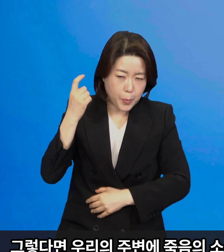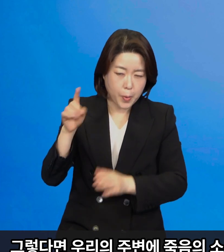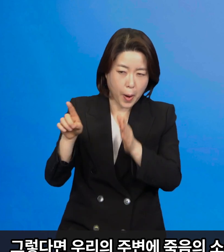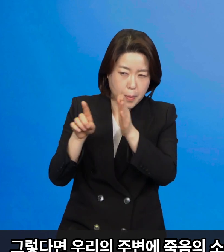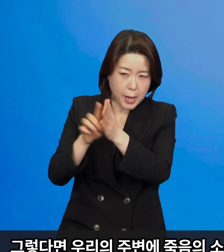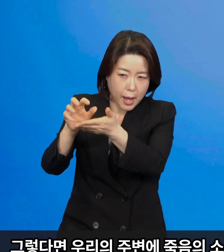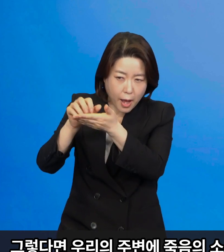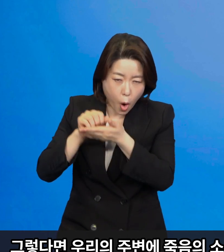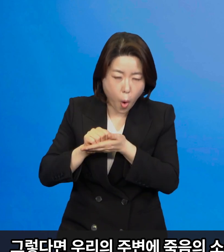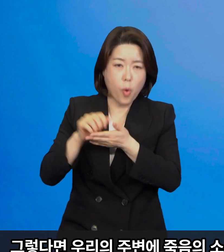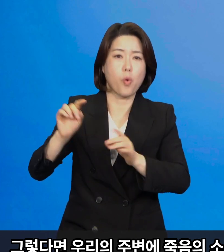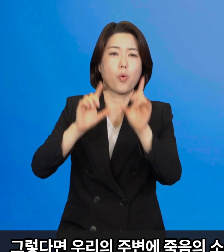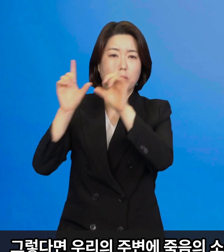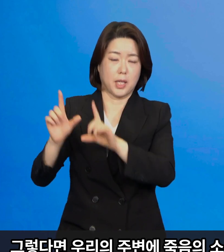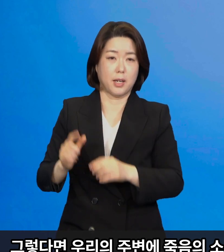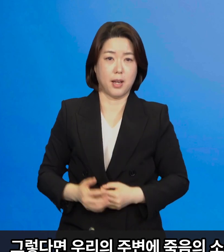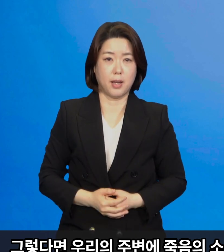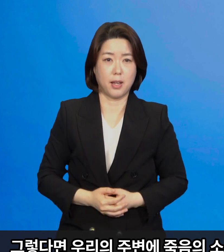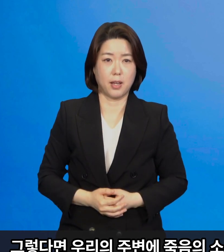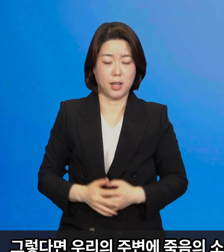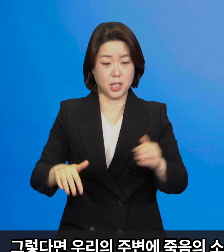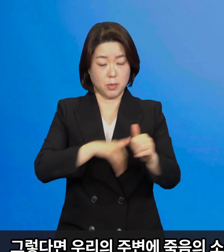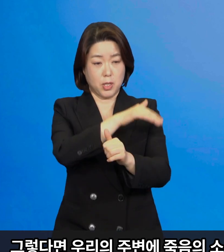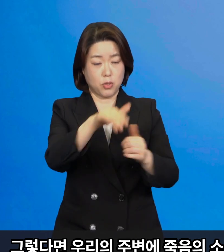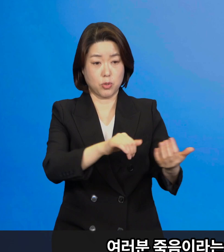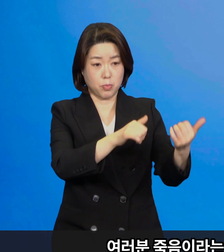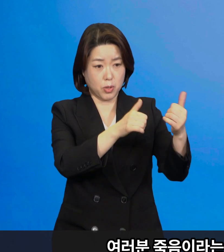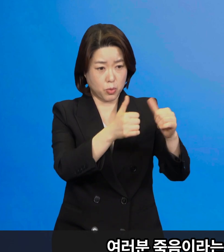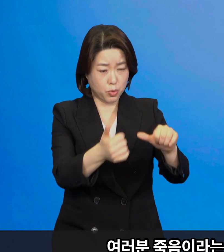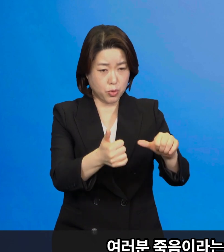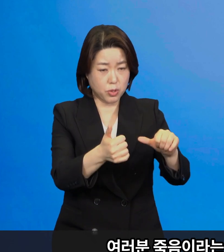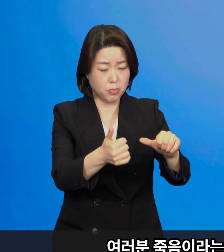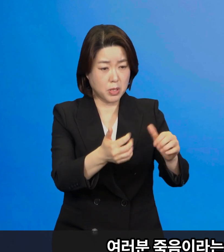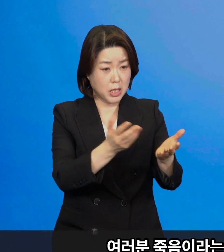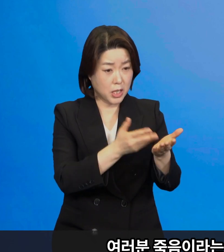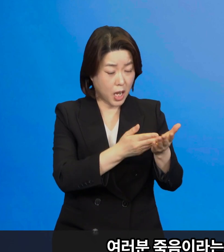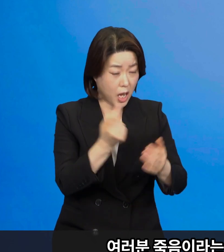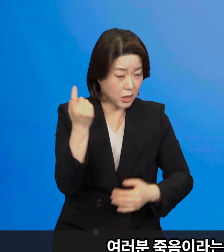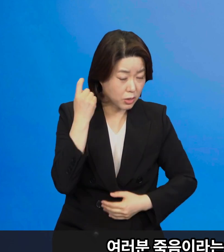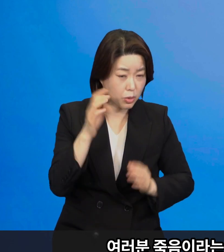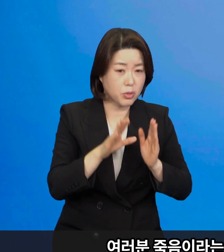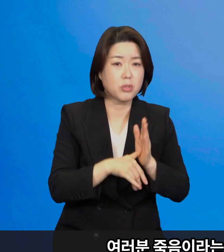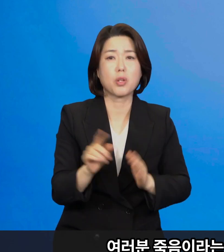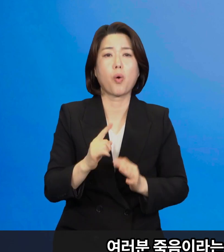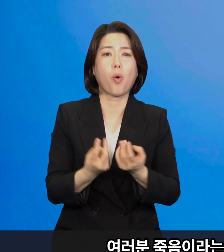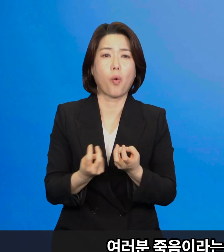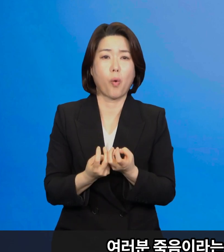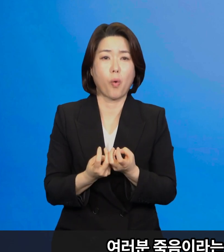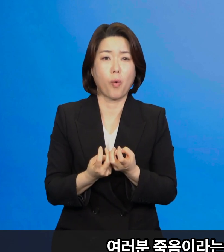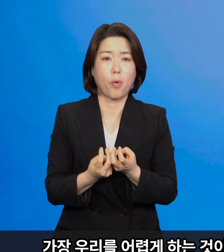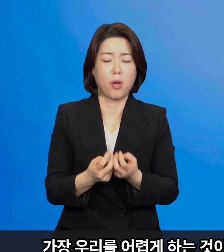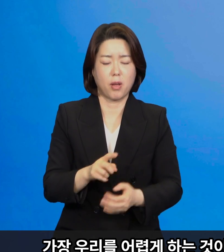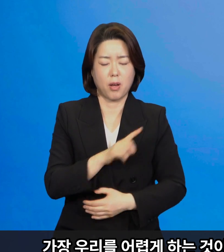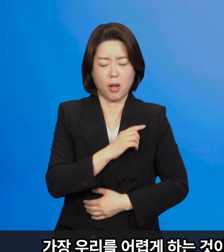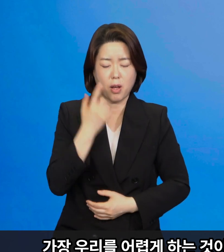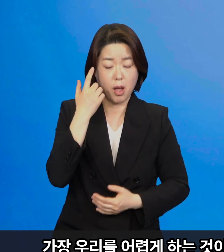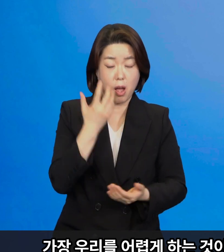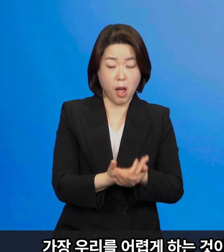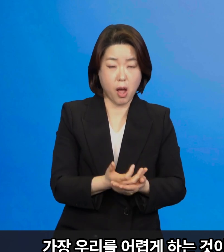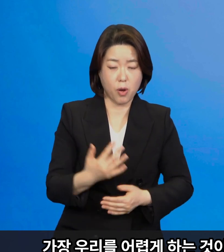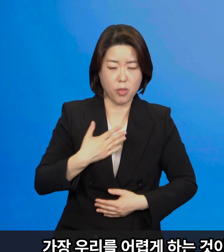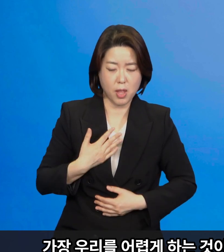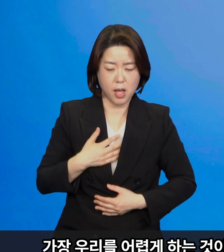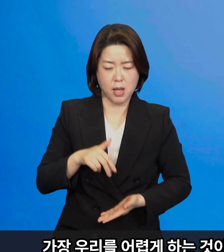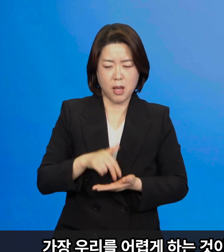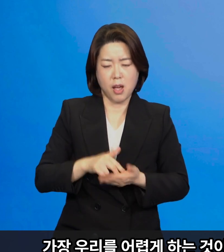우리의 주변에 죽음의 소식을 접할 때 우리는 어떻게 해야 될까? 여러분, 죽음이라는 것은 가장 충격적이고 가장 우리를 어렵게